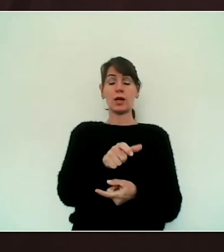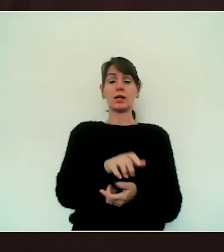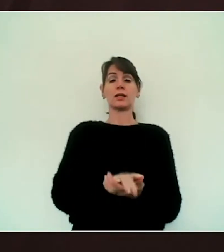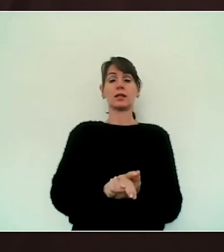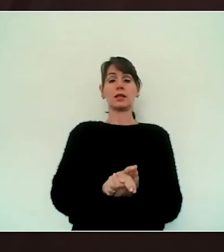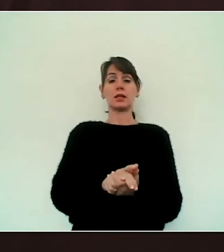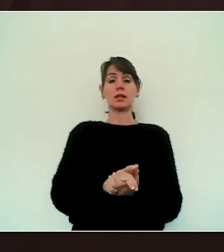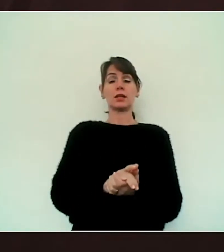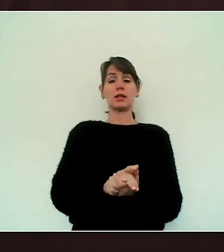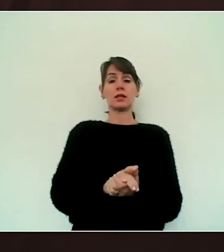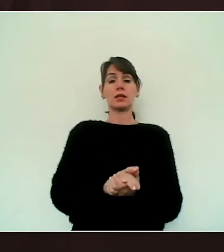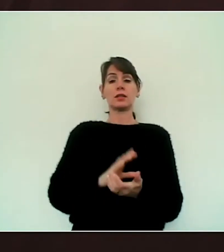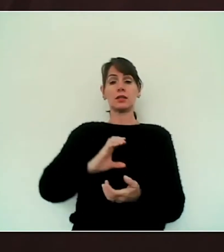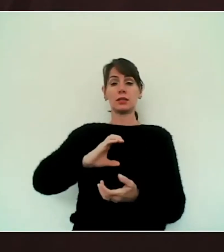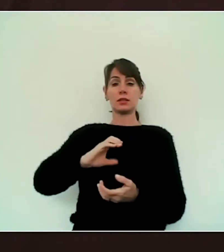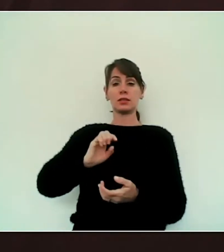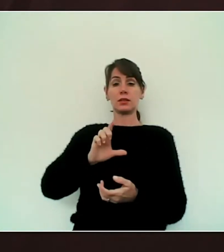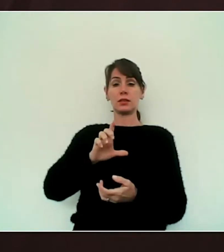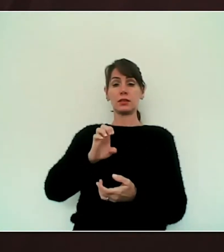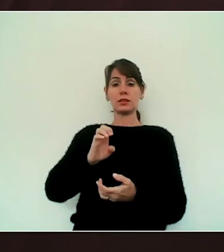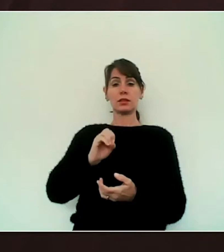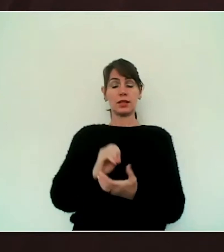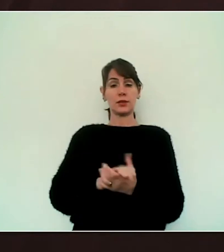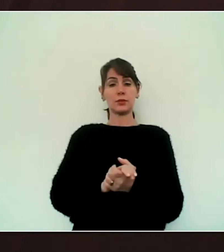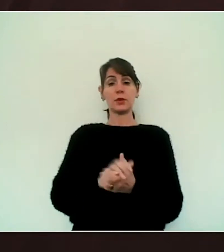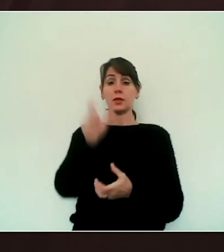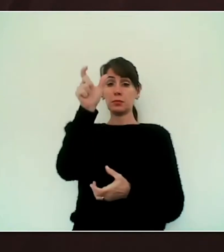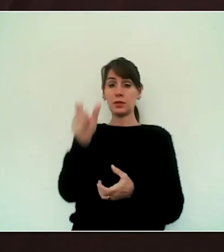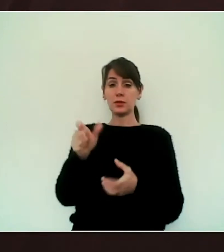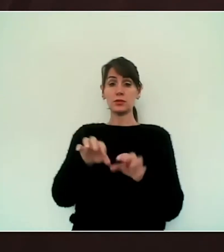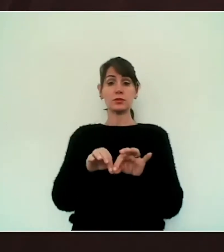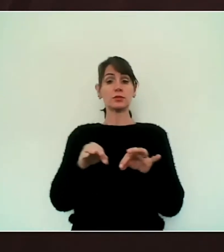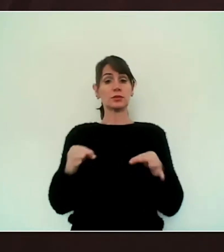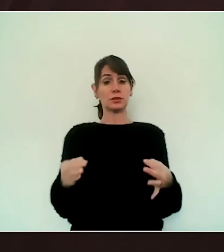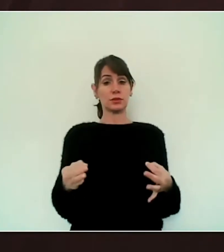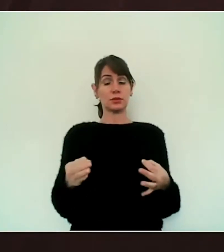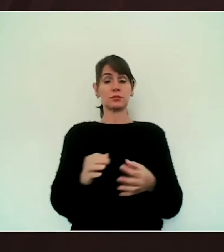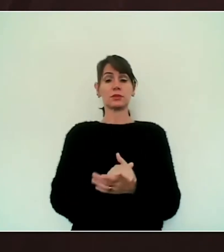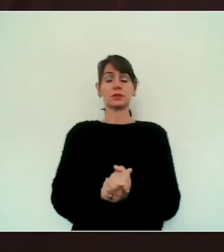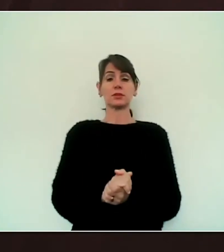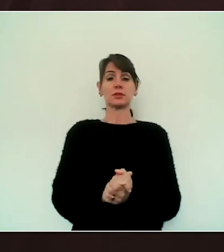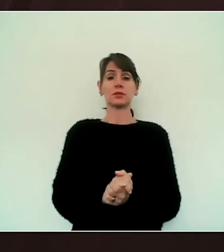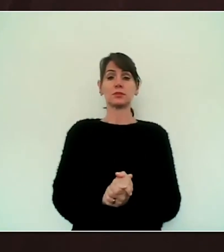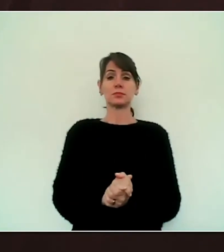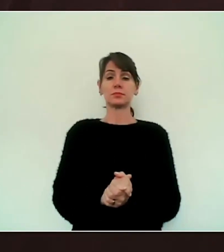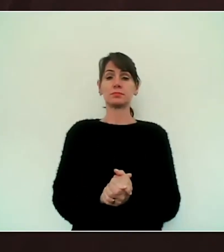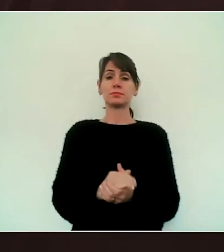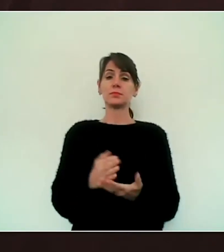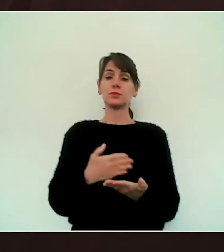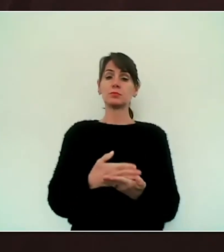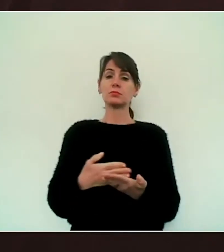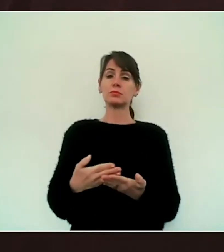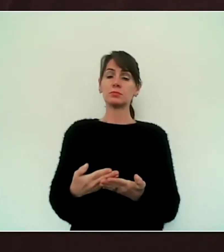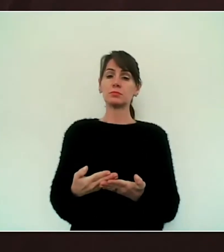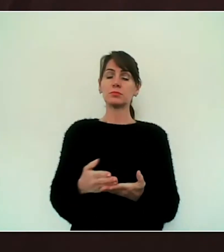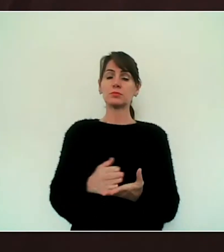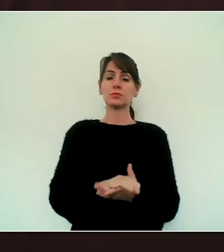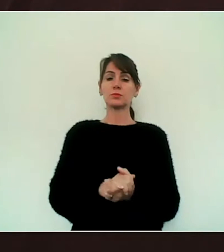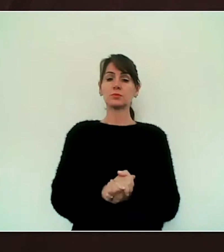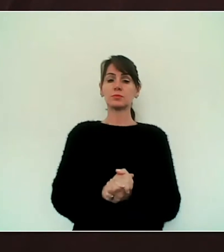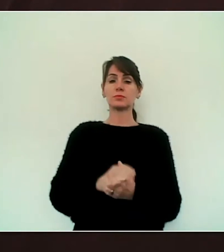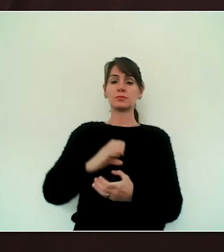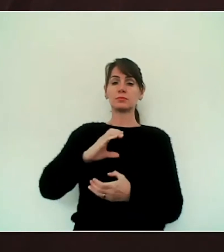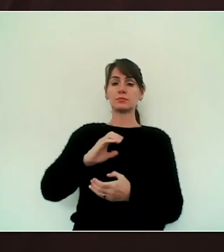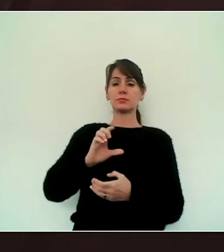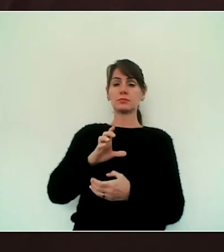a distinção entre bispos e presbíteros, entre a ministração clerical e o